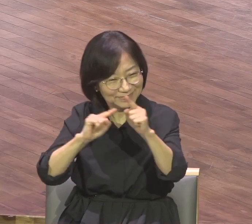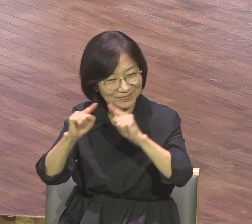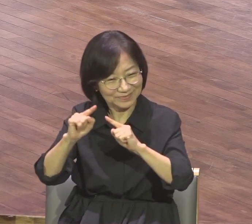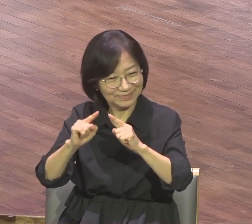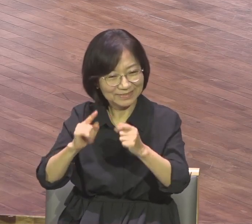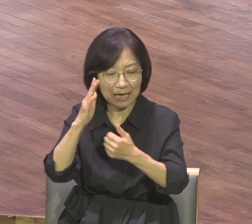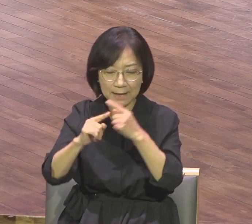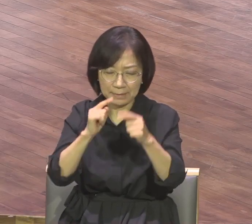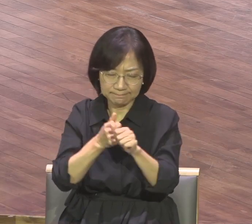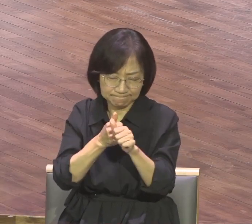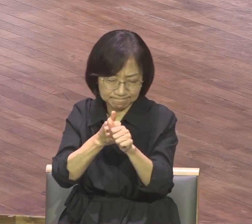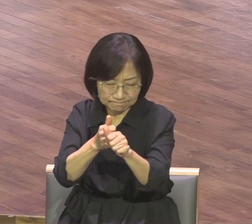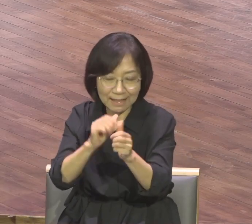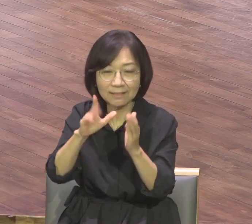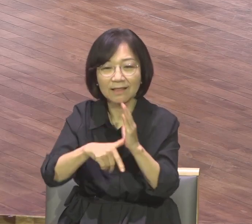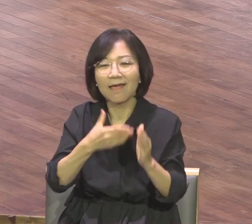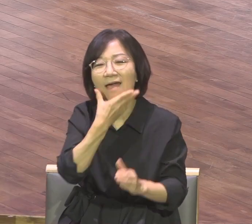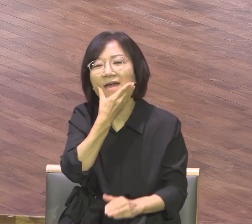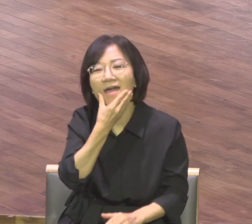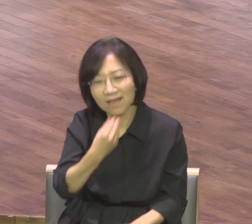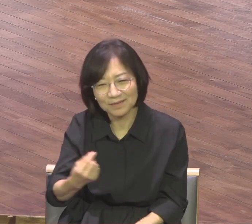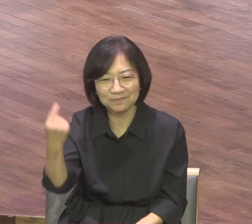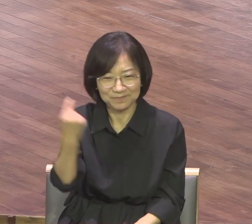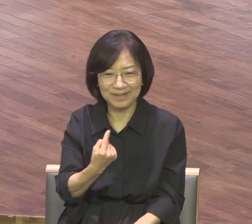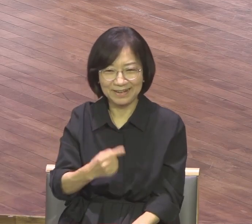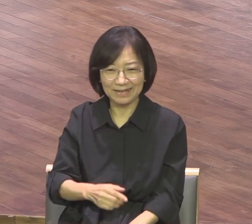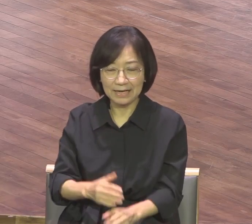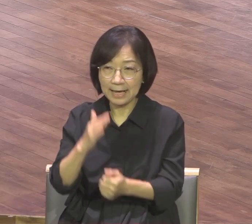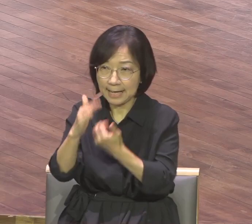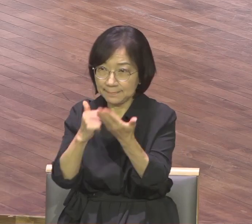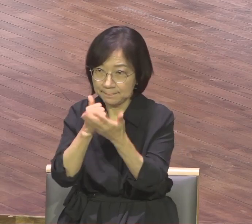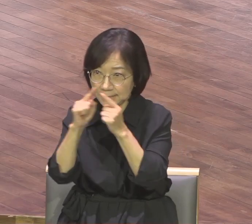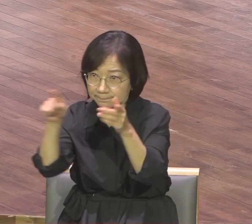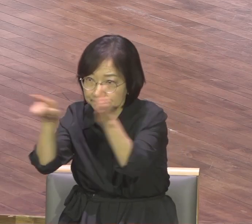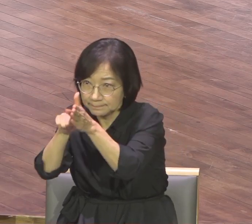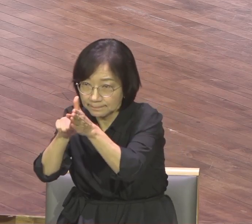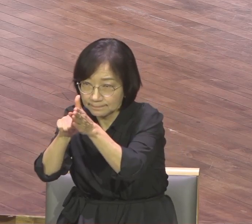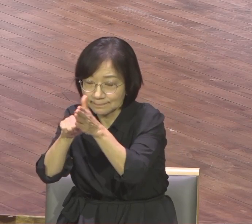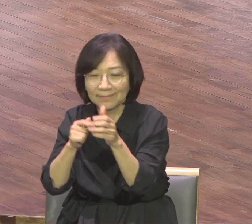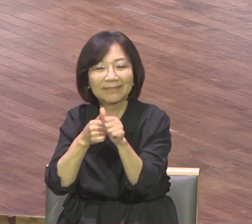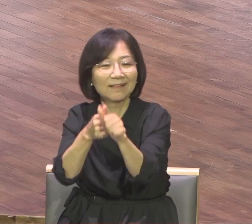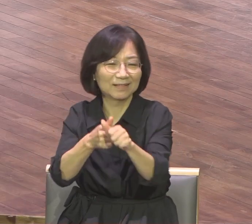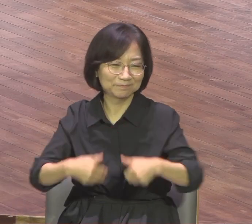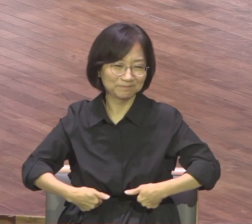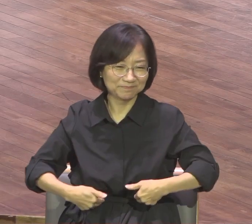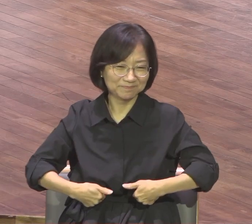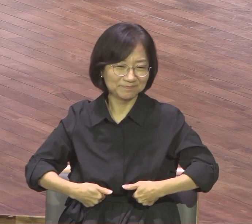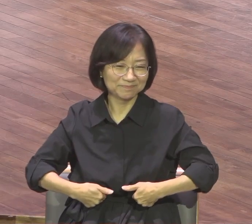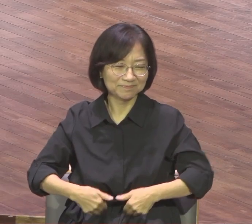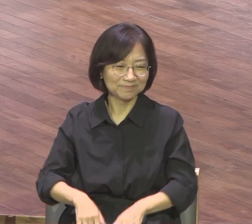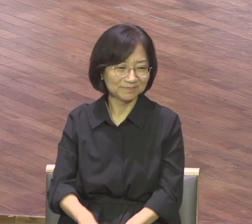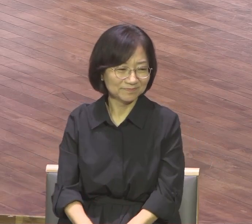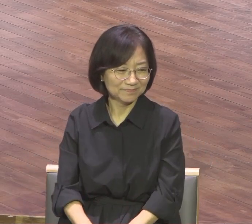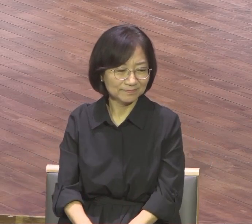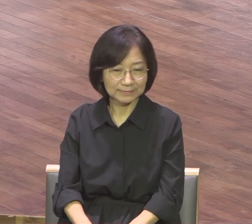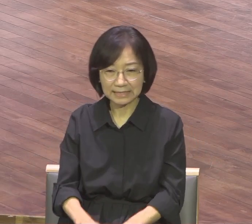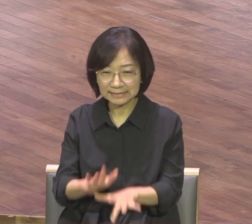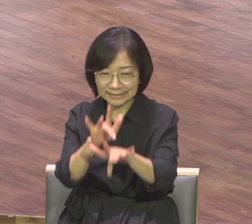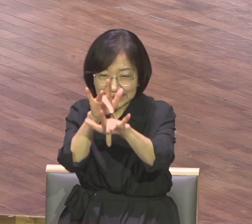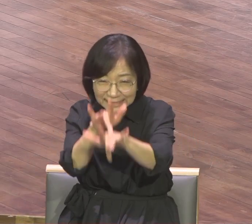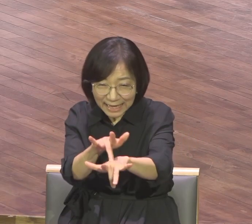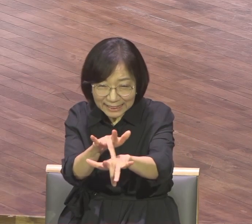답을 찾아야 돼. 그게 행복이에요. 말씀에 의지하여. 말씀은 말씀. 이 사단이 이걸